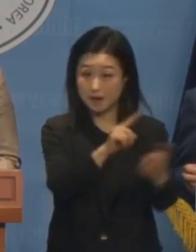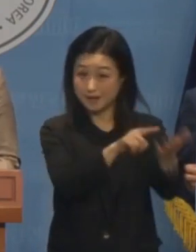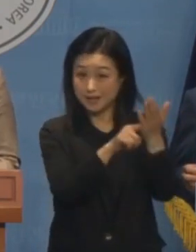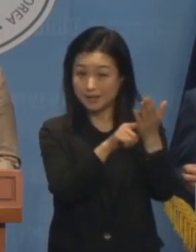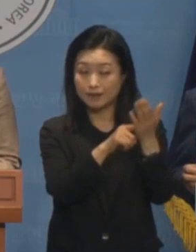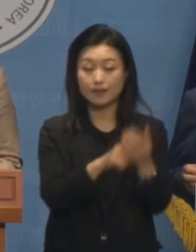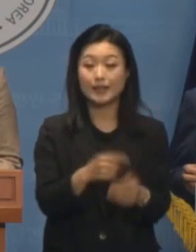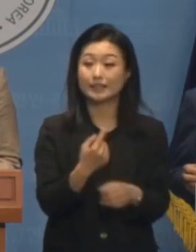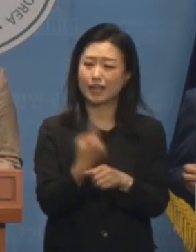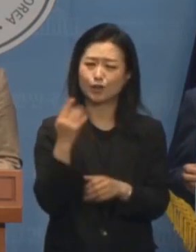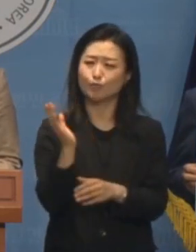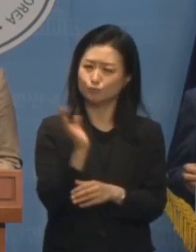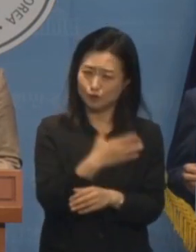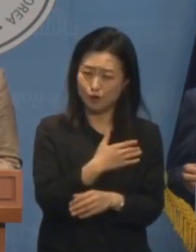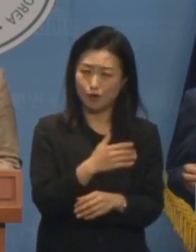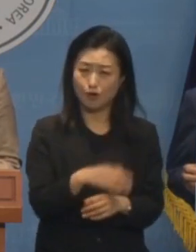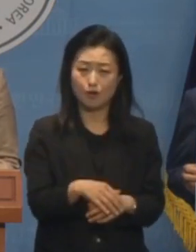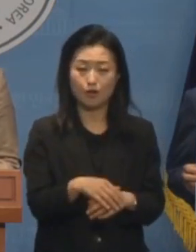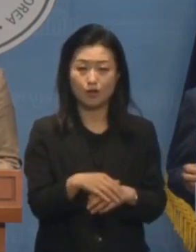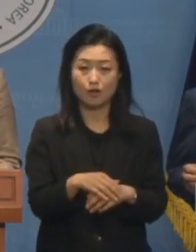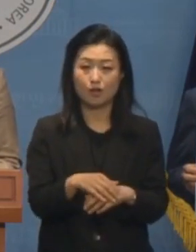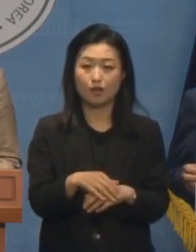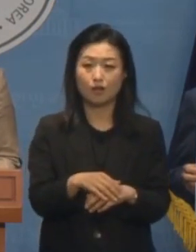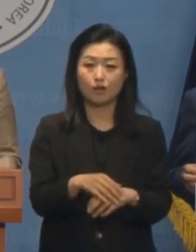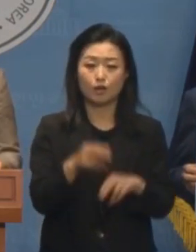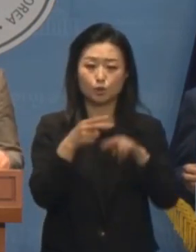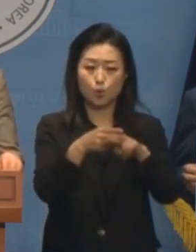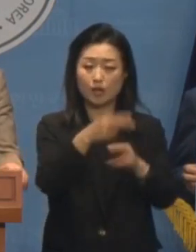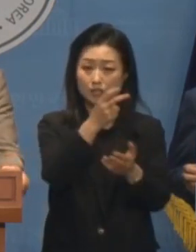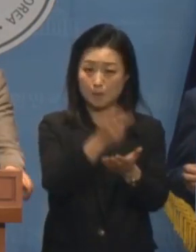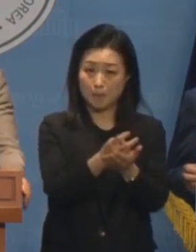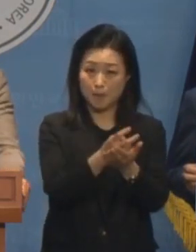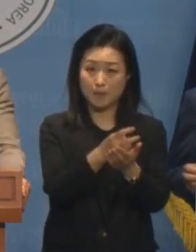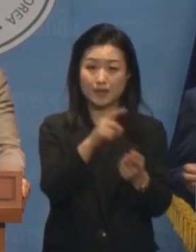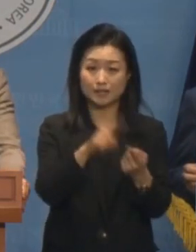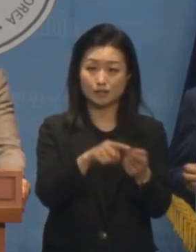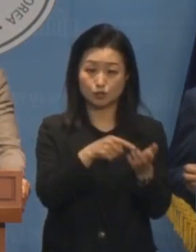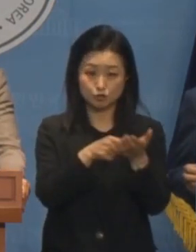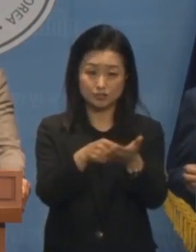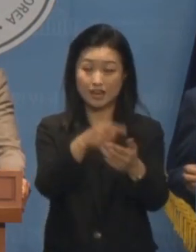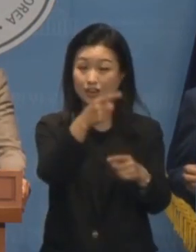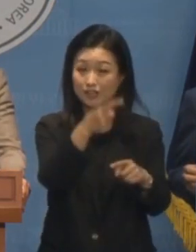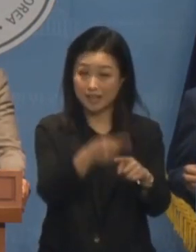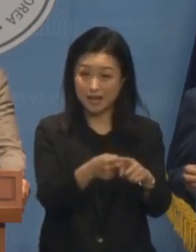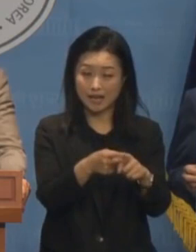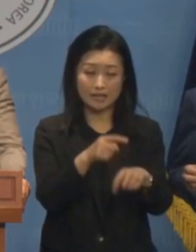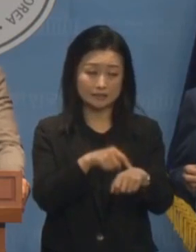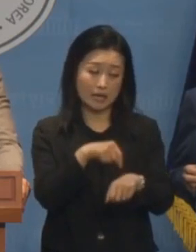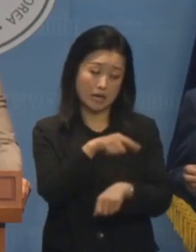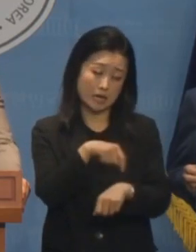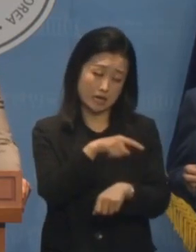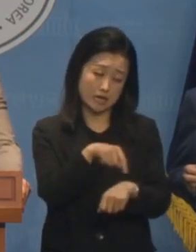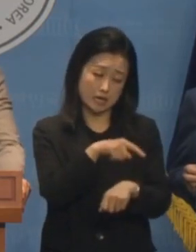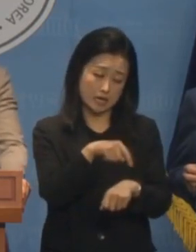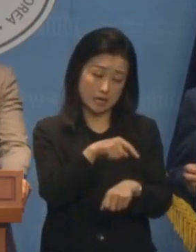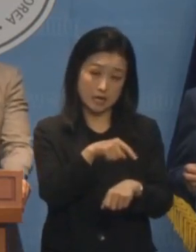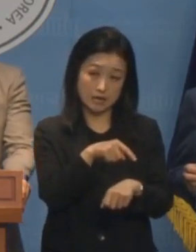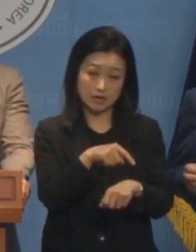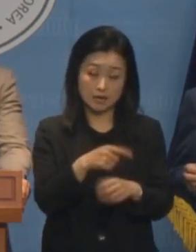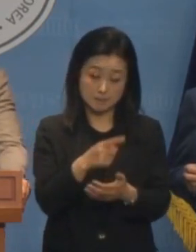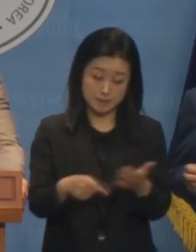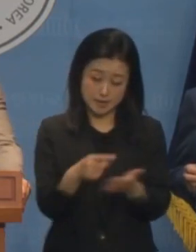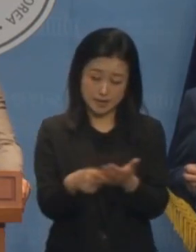대해서는 작년부터 추진하겠다고 했는데 업계 민원에 시달리다가 결국 1년을 시간을 질질 끌고 그동안 많은